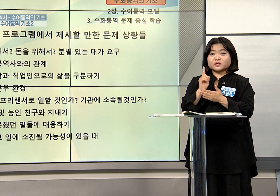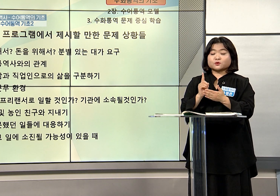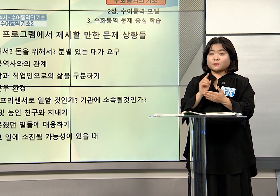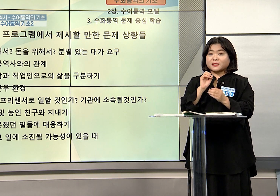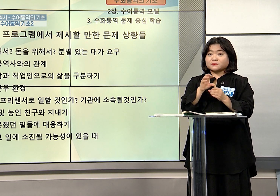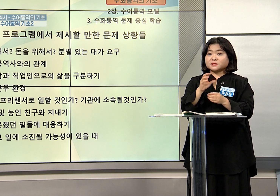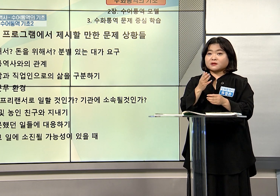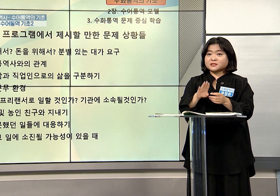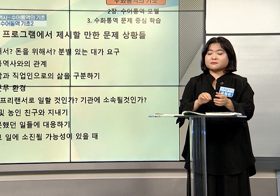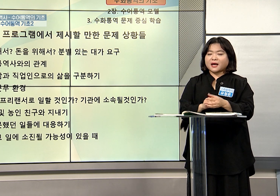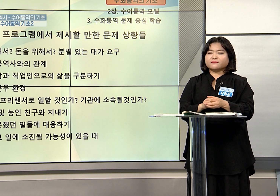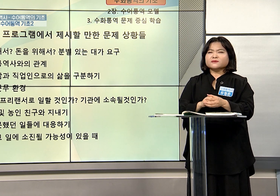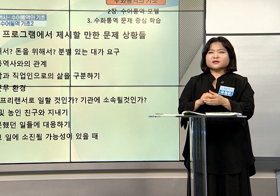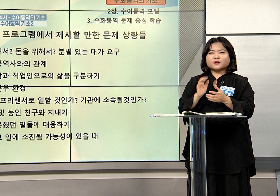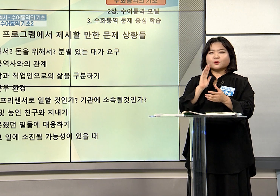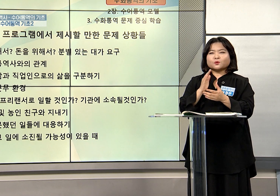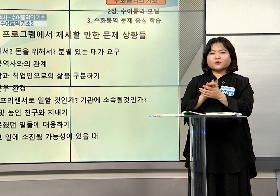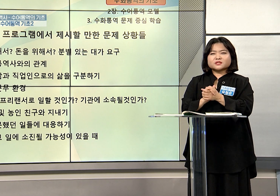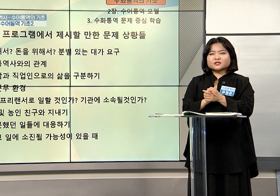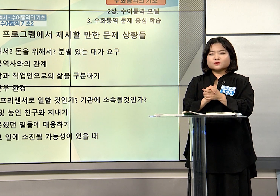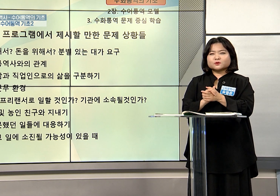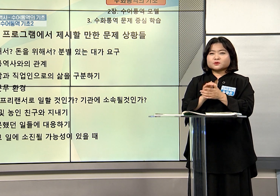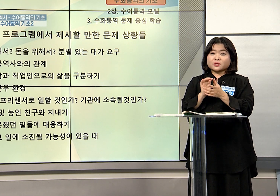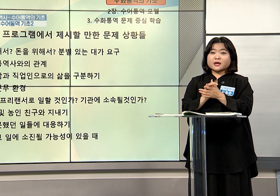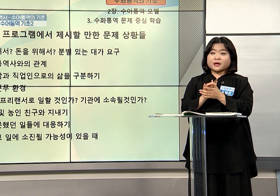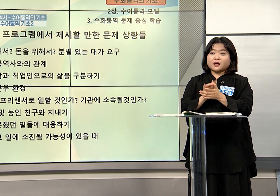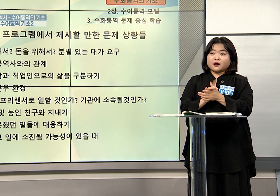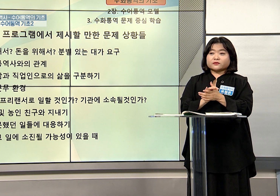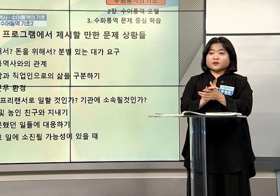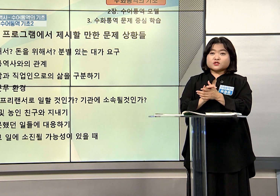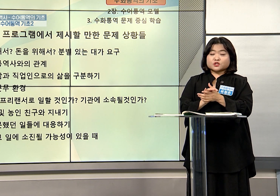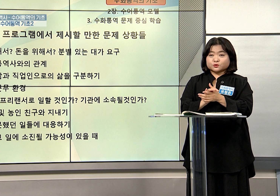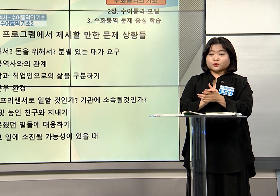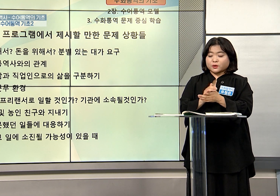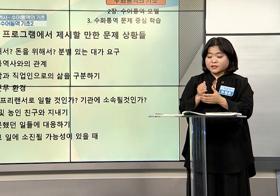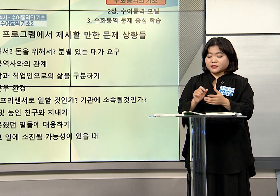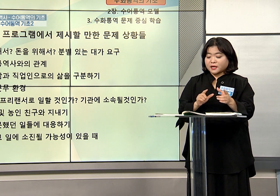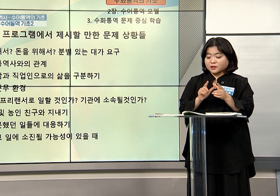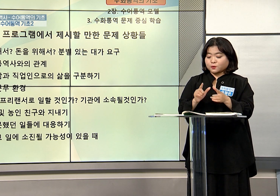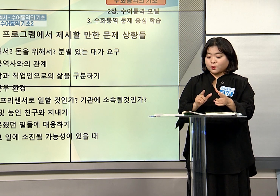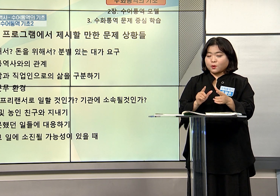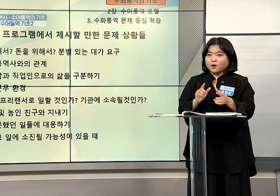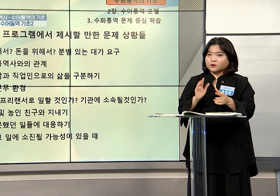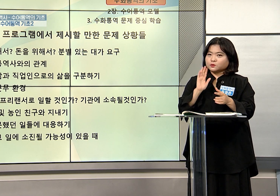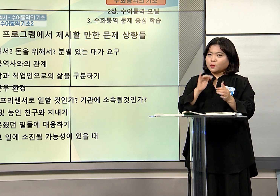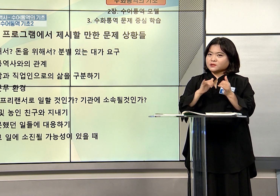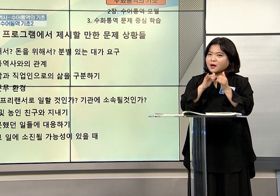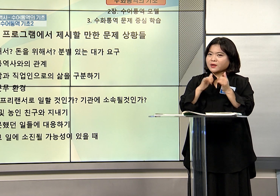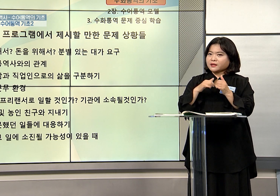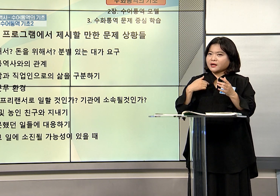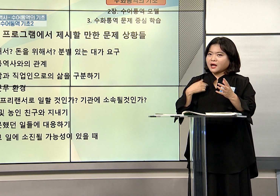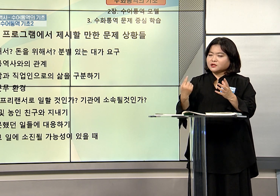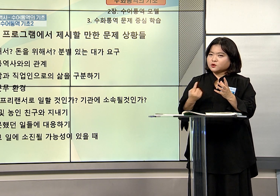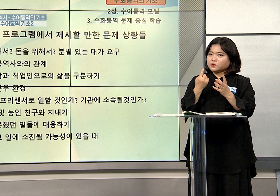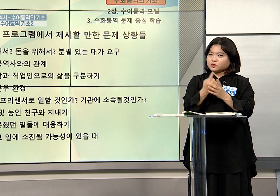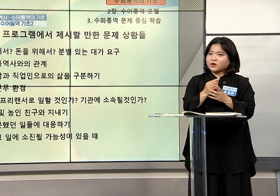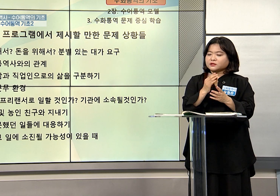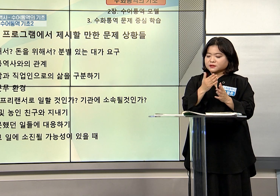위에서도 말씀을 드렸지만 그래도 농인 친구로서의 어떤 친구로의 지내기도 어떤 농사회에 내가 한 일원이 되었을